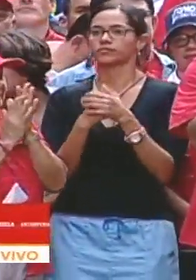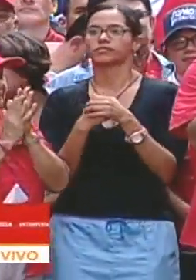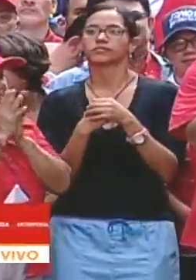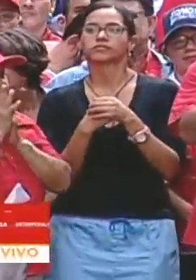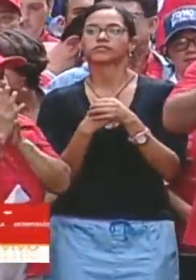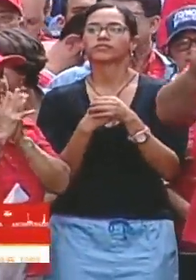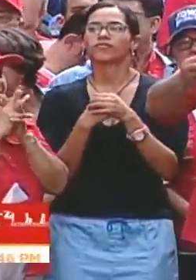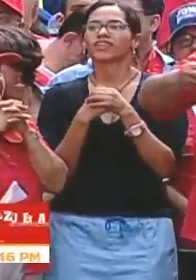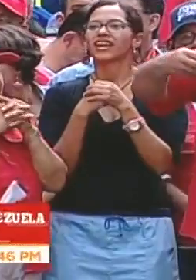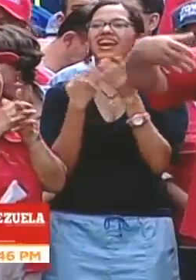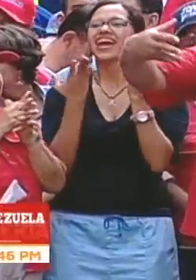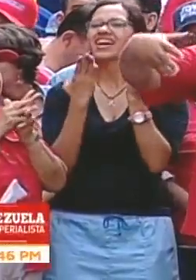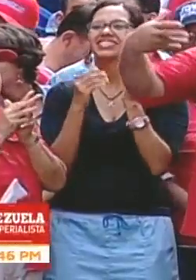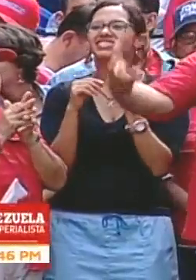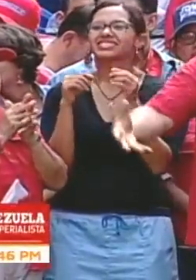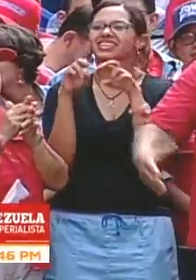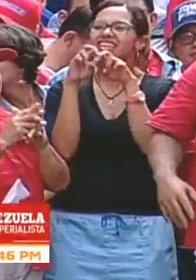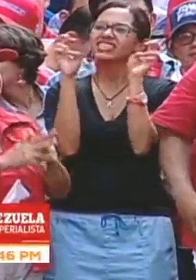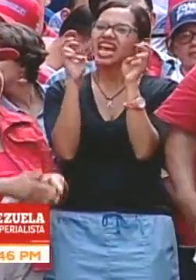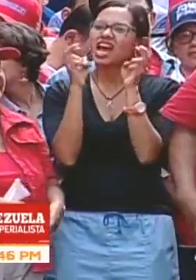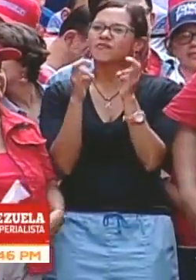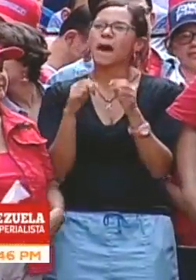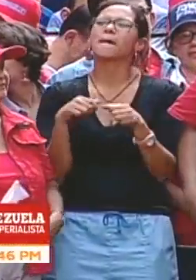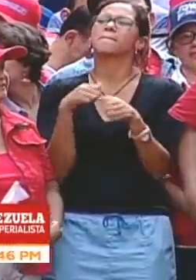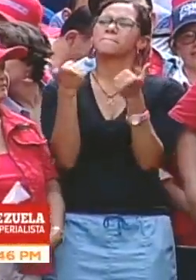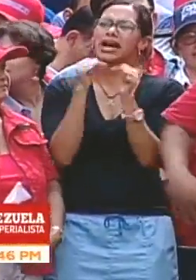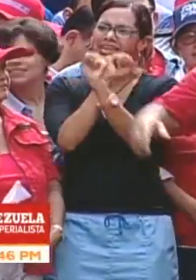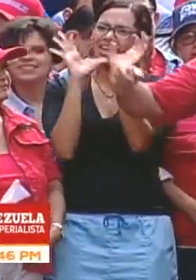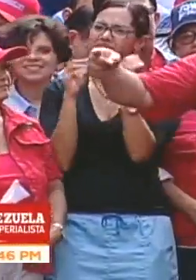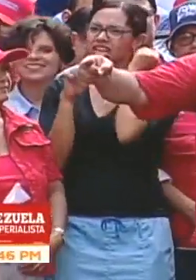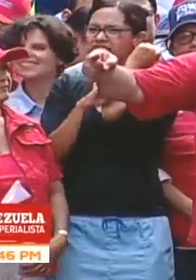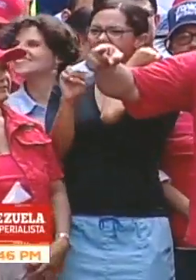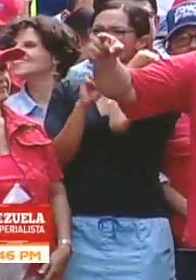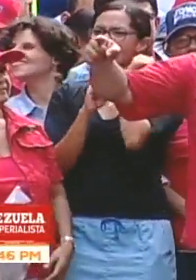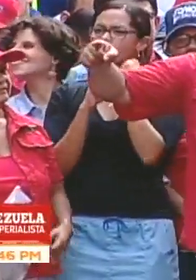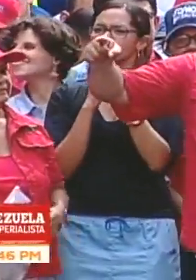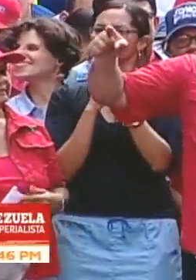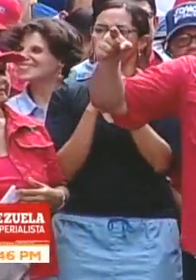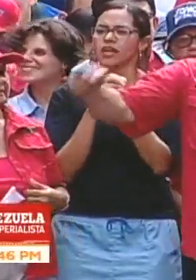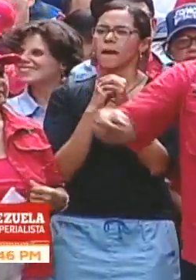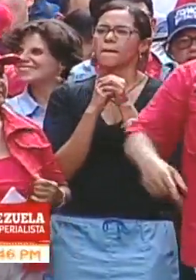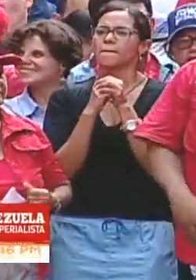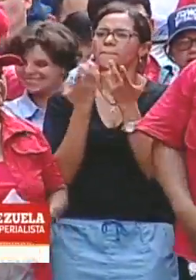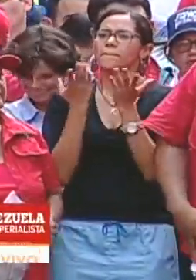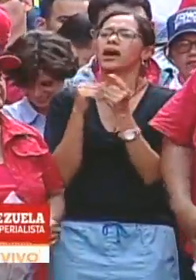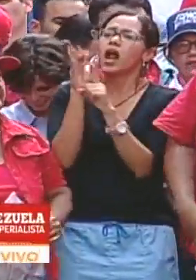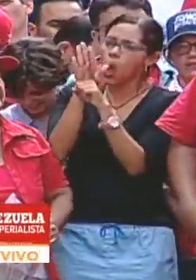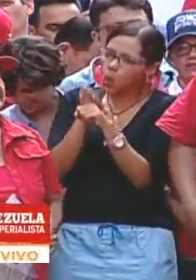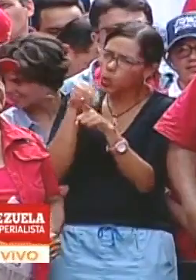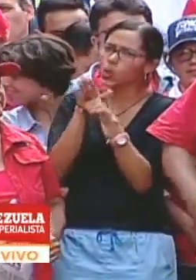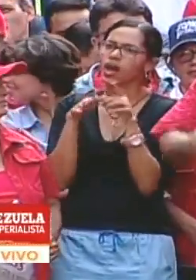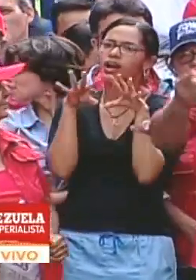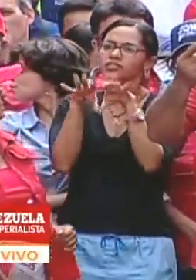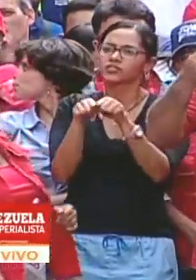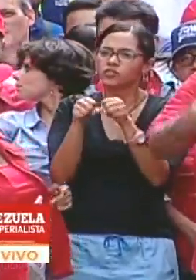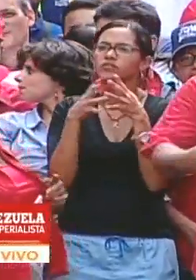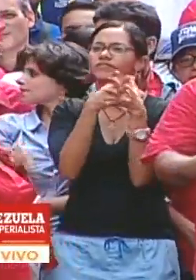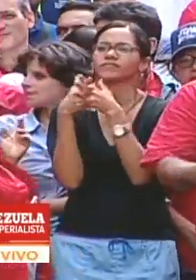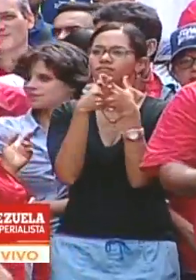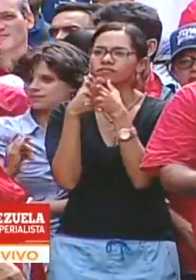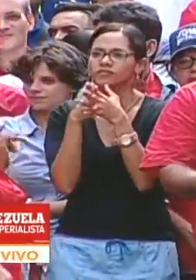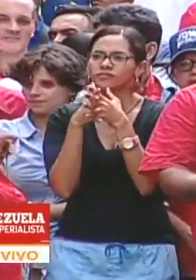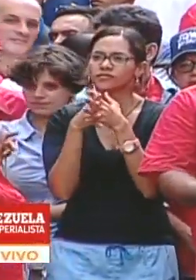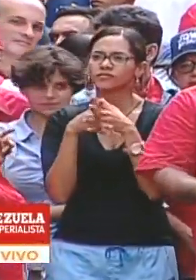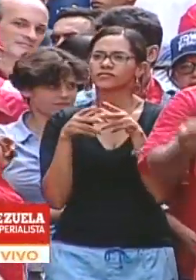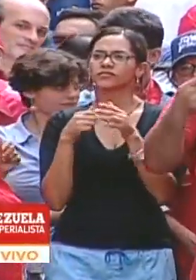vía más expedita para ser traidor. Para entregarse en los brazos del imperialismo. Para